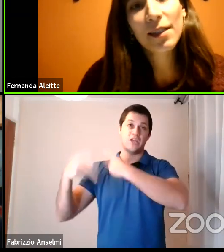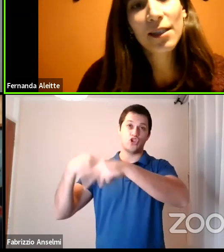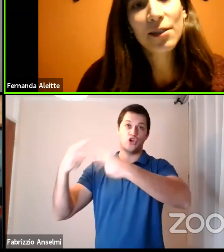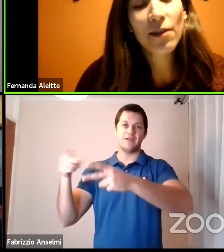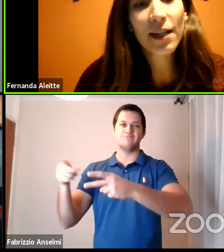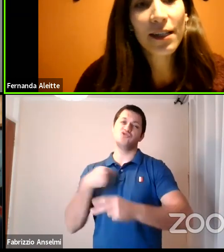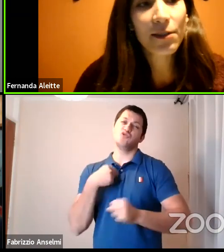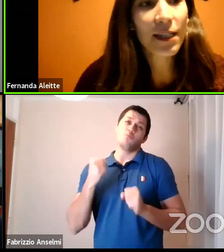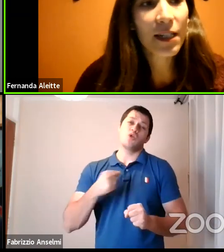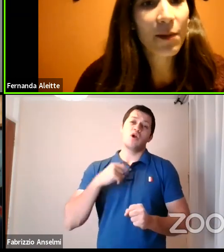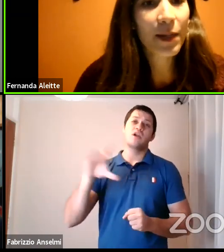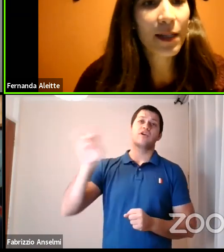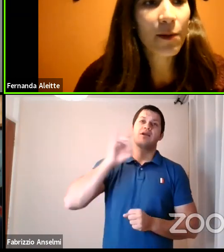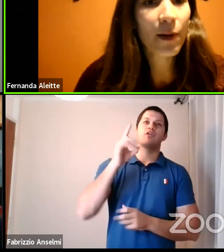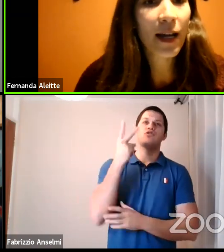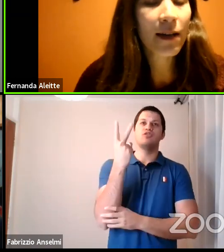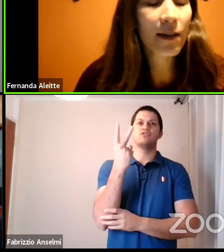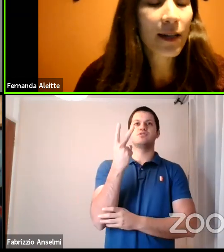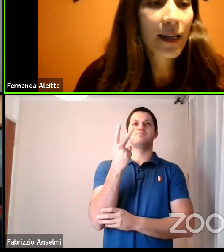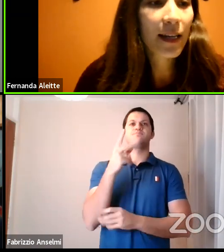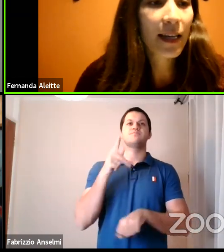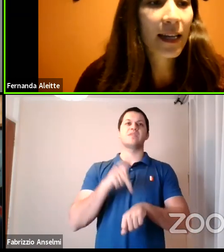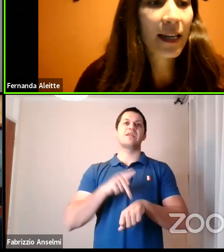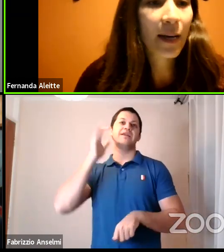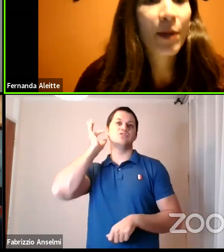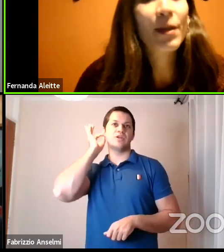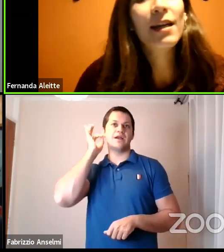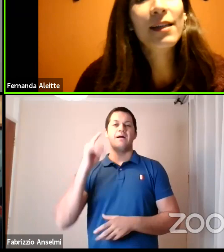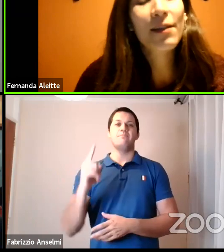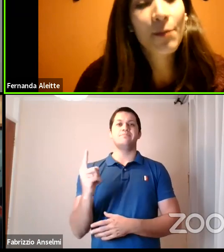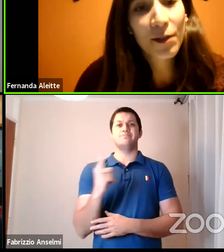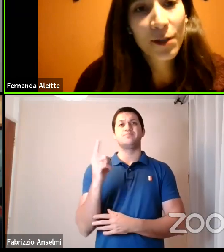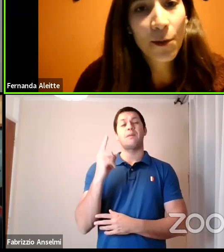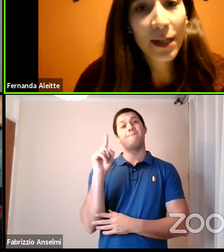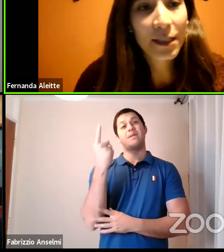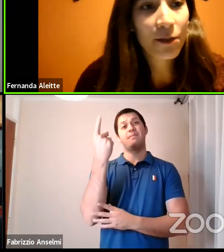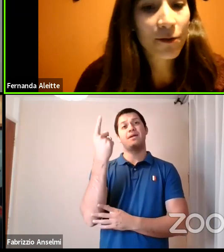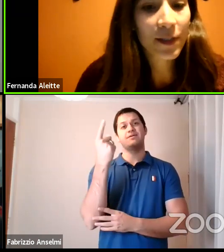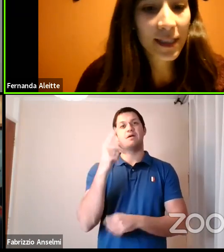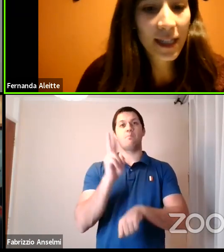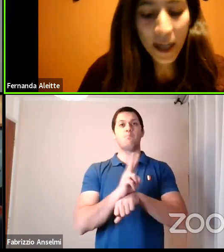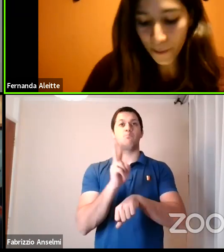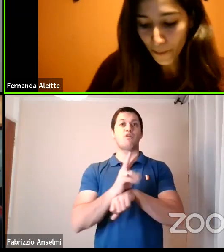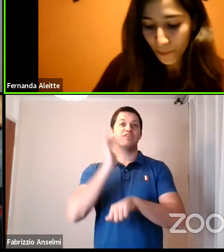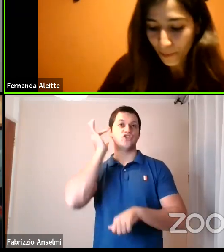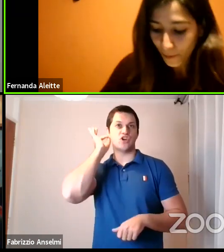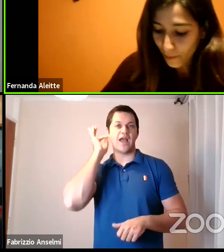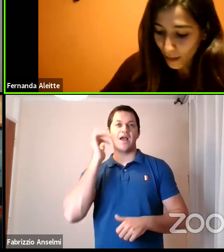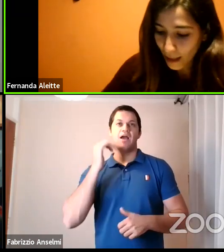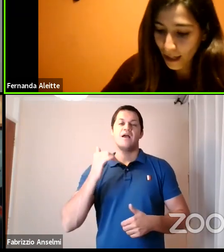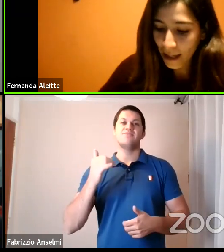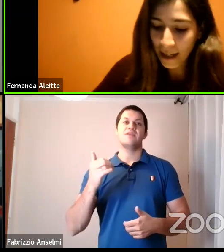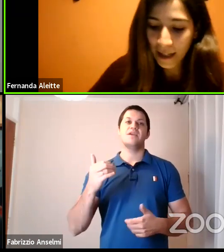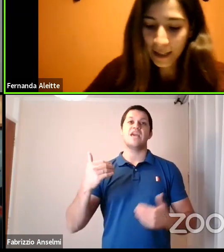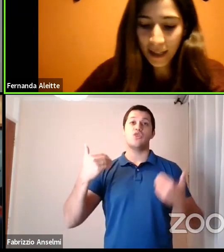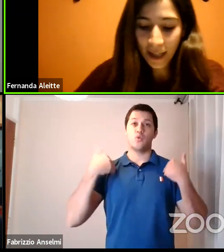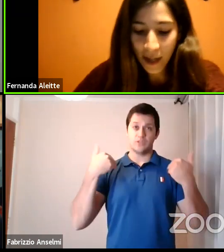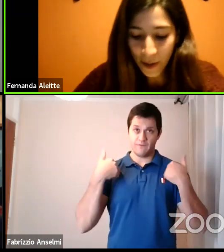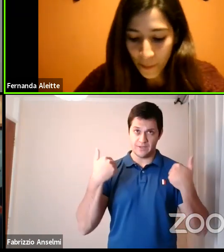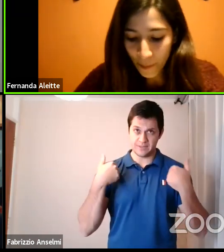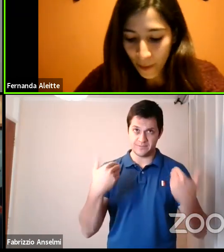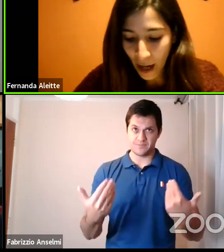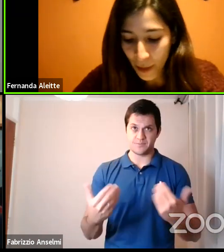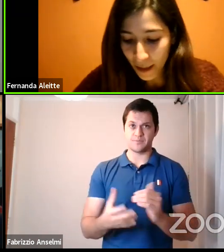dos kinesiólogas nacionales en particular. La primera es profesora de educación física,